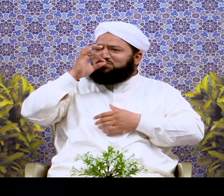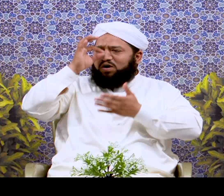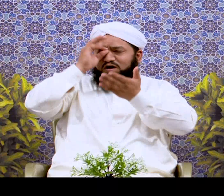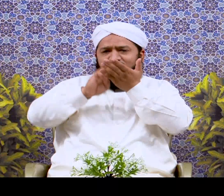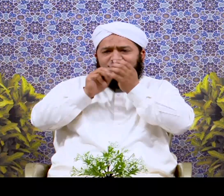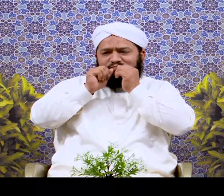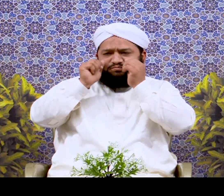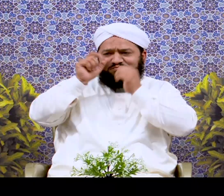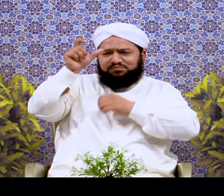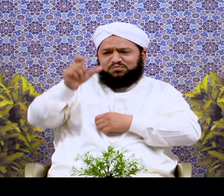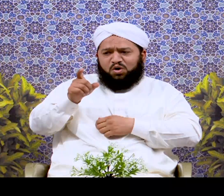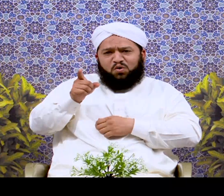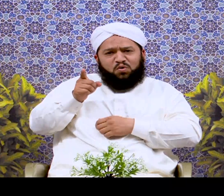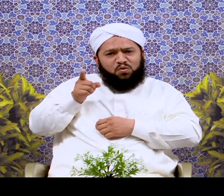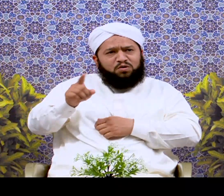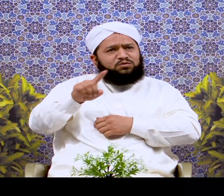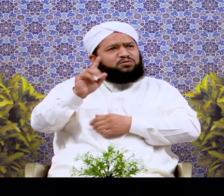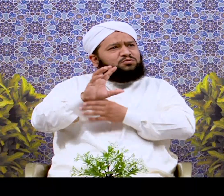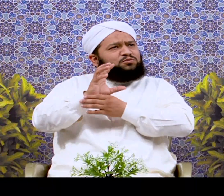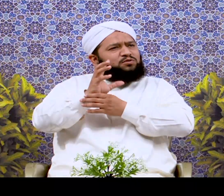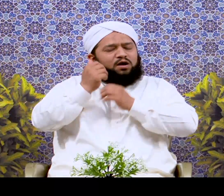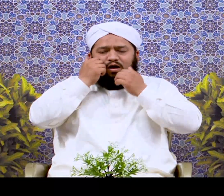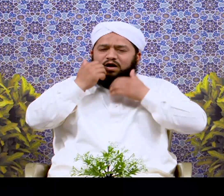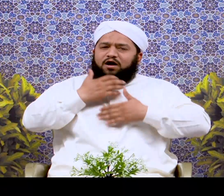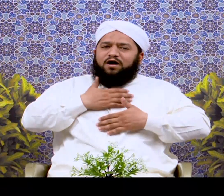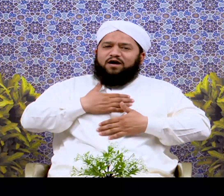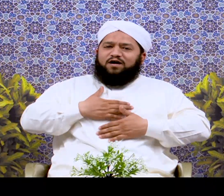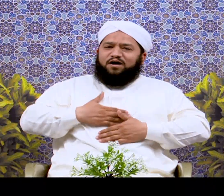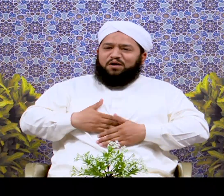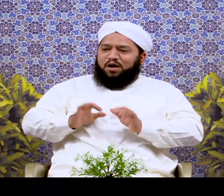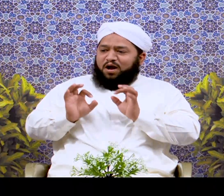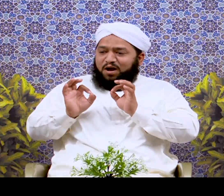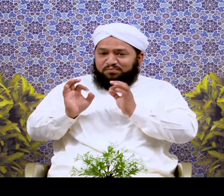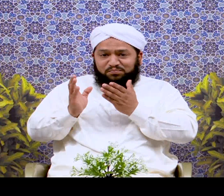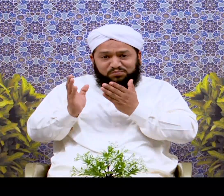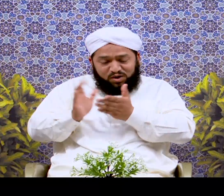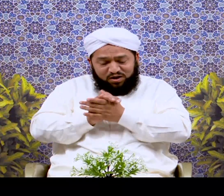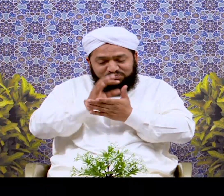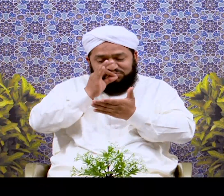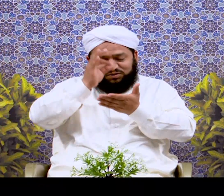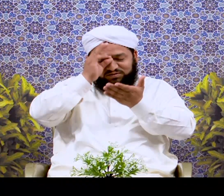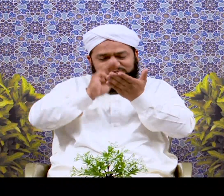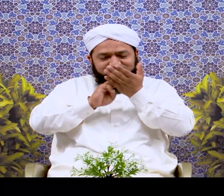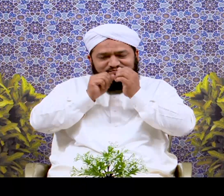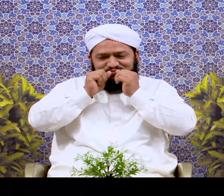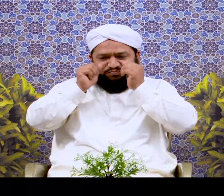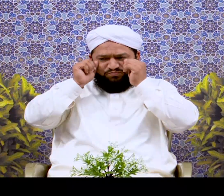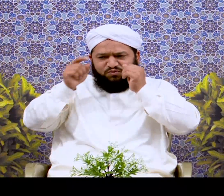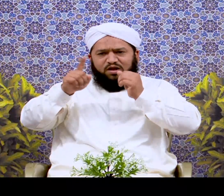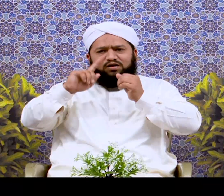ستارے جن کے دم سے جہان میں روشنی رہی، باغ رسالت کے مہکتے پھول جن سے زمانہ مہک رہا تھا،